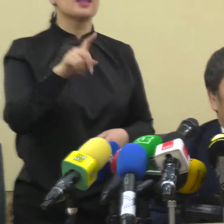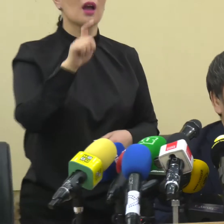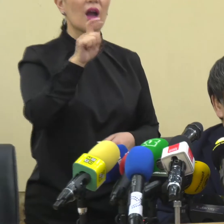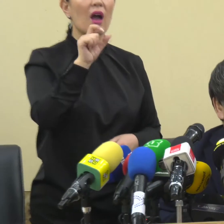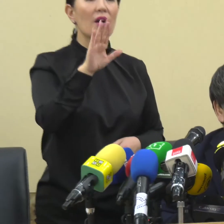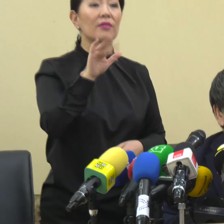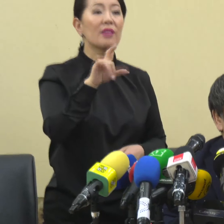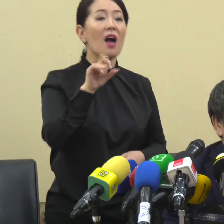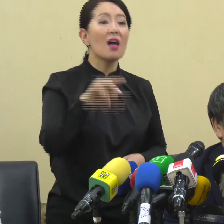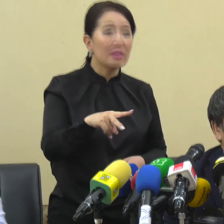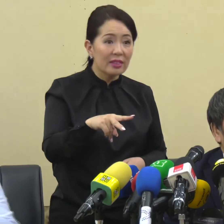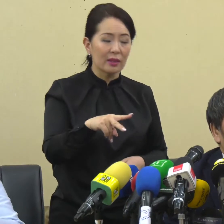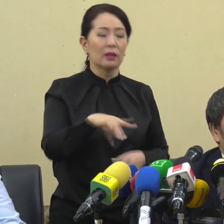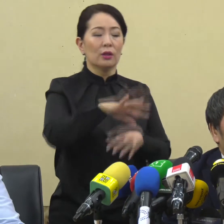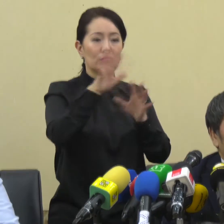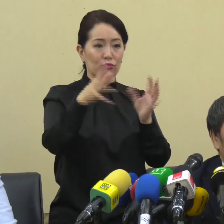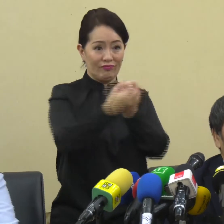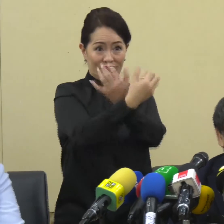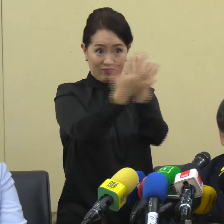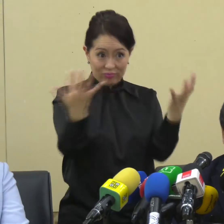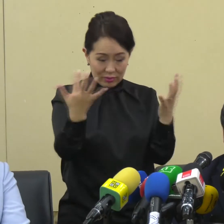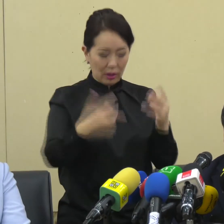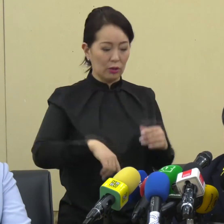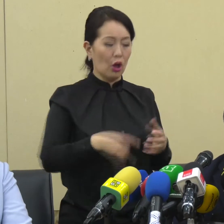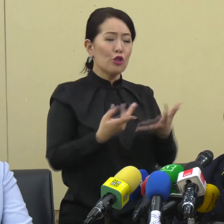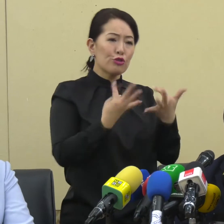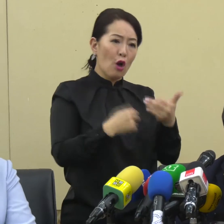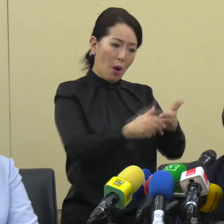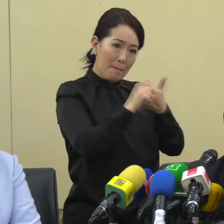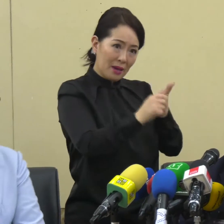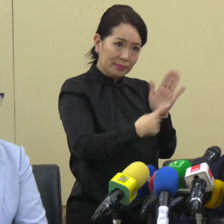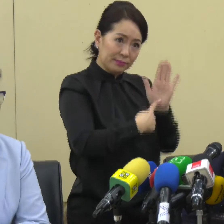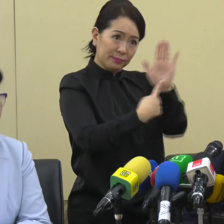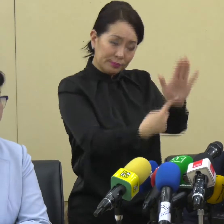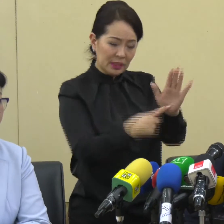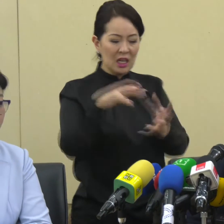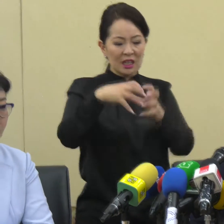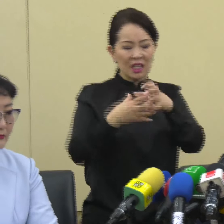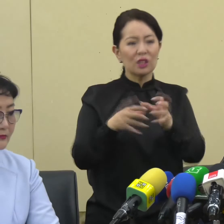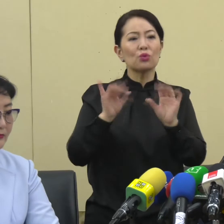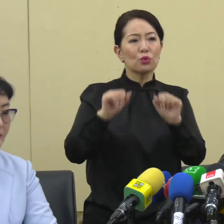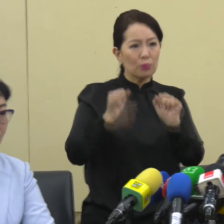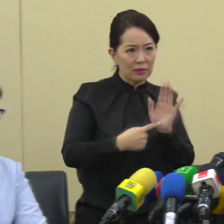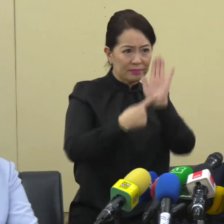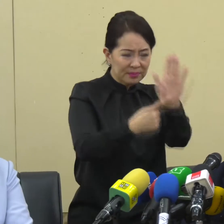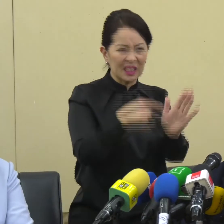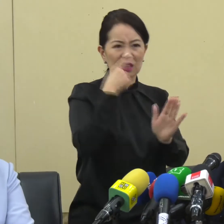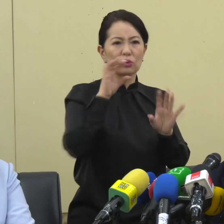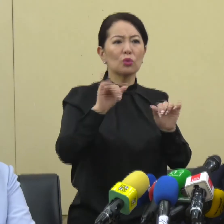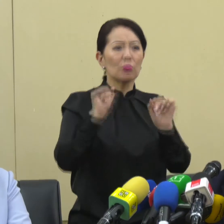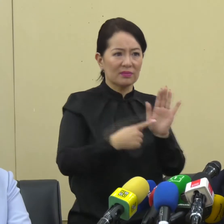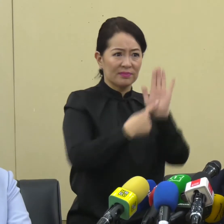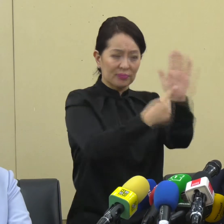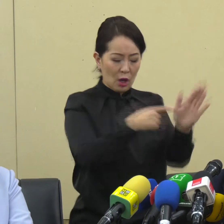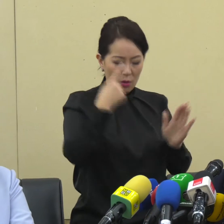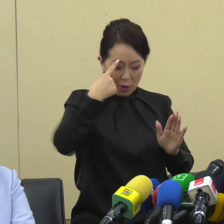одоо тоо баримттай мөн одоо энэ хятад болж байгаа үйл явдал, дэлхийд дахинд болж байгаа үйл явдлууд Монгол улсад ямар хэмжээгээр